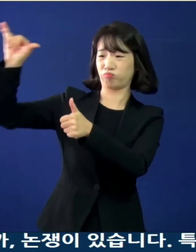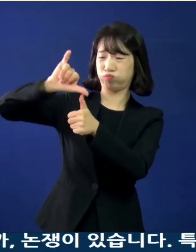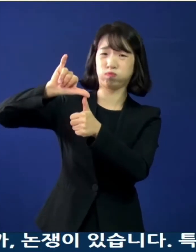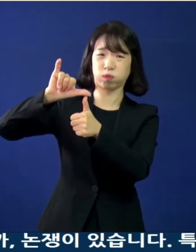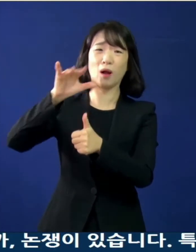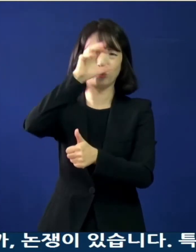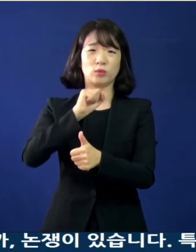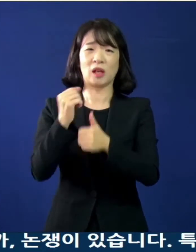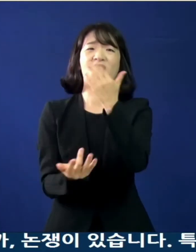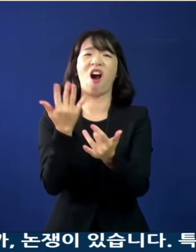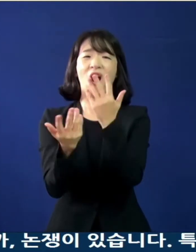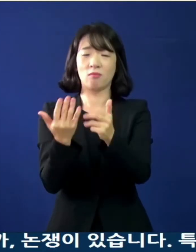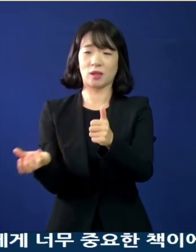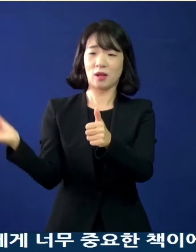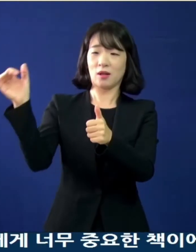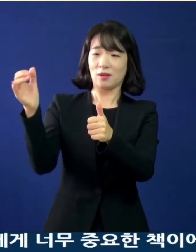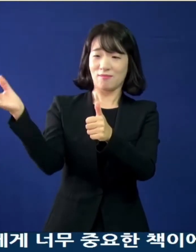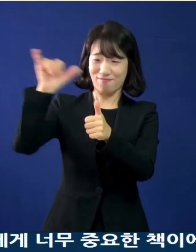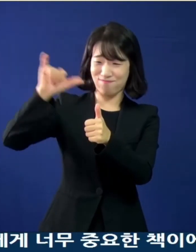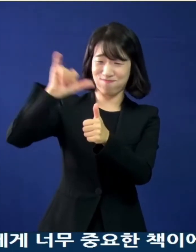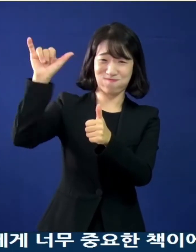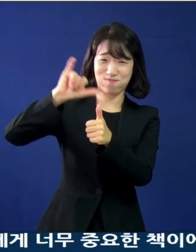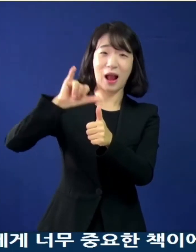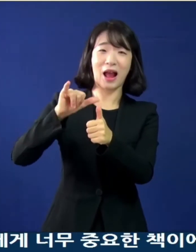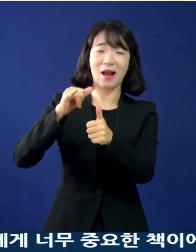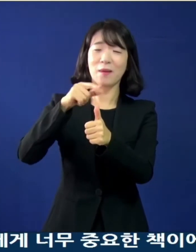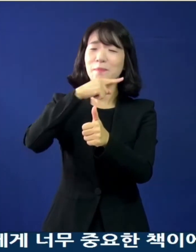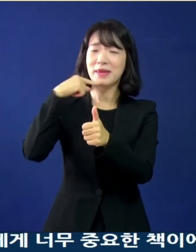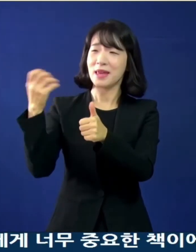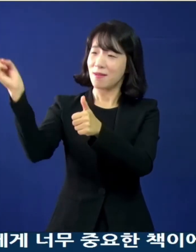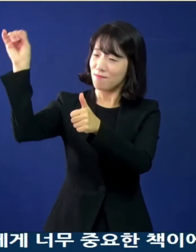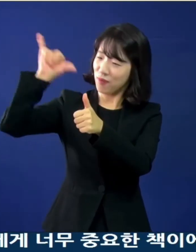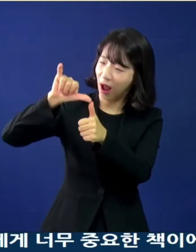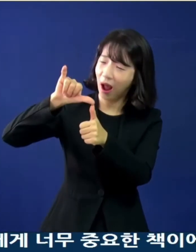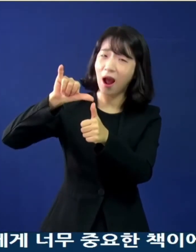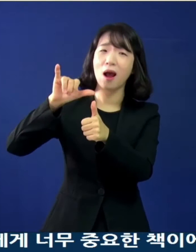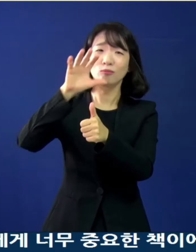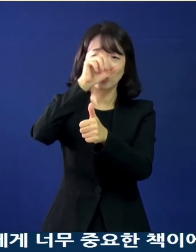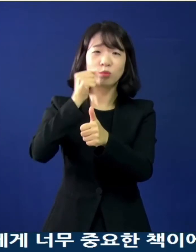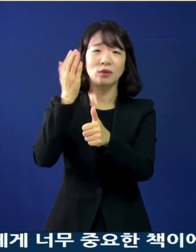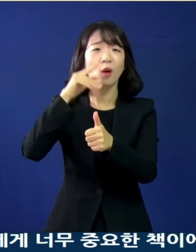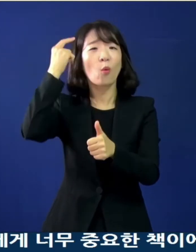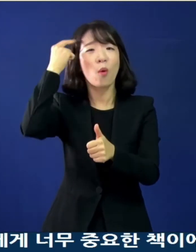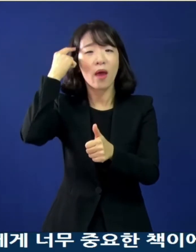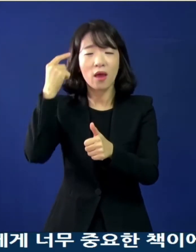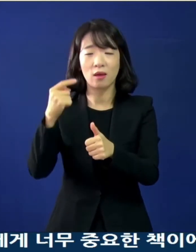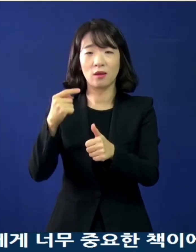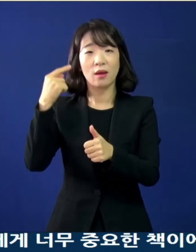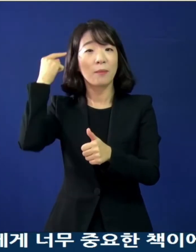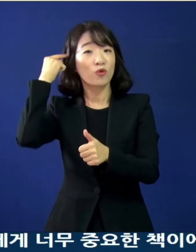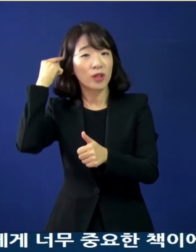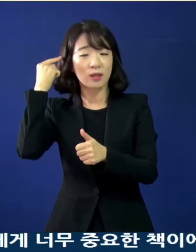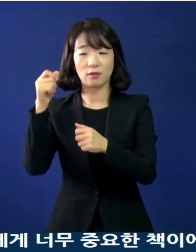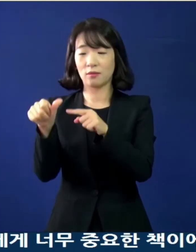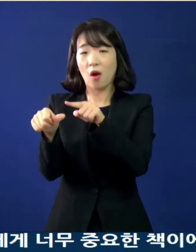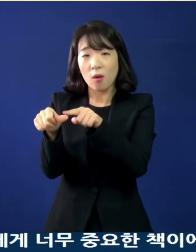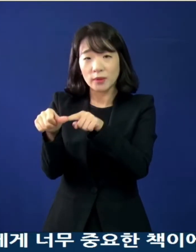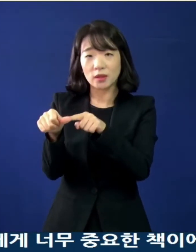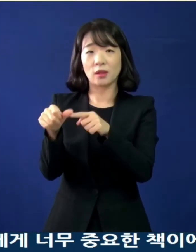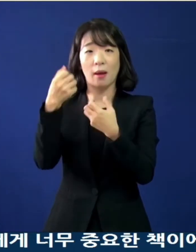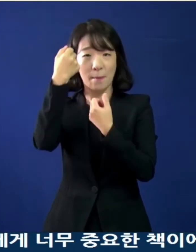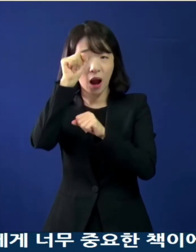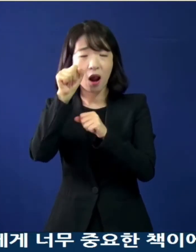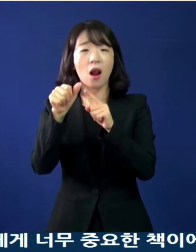그냥 활활활 부어주면 아이고 은혜가 그냥 차고도 넘칠 것 같은데, 방법이 그게 아니라는 거예요. 정확한 지점에 바르는